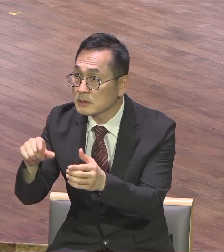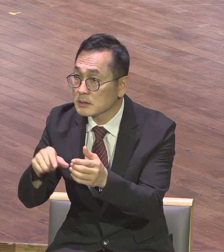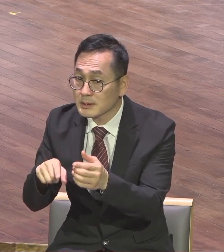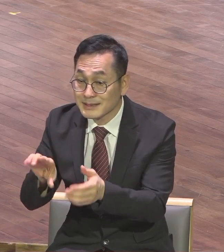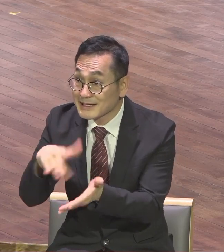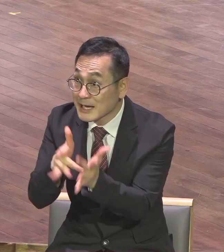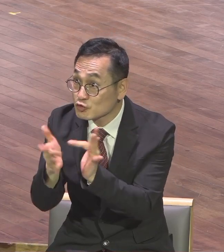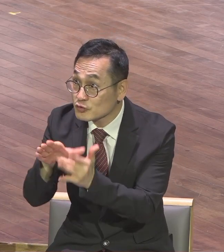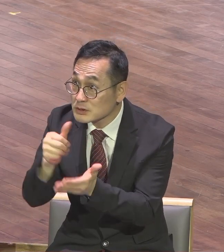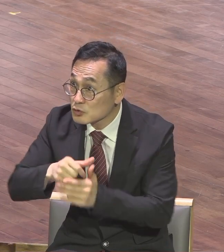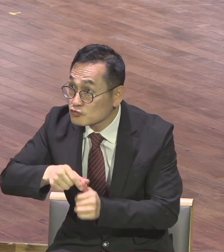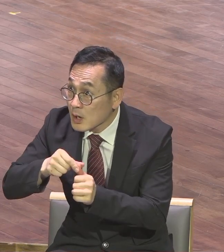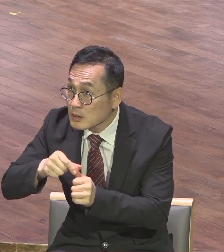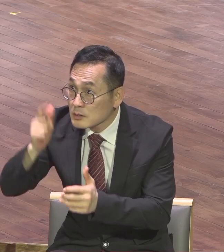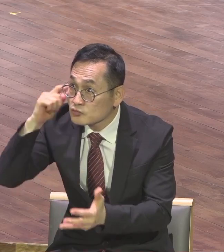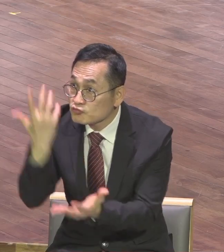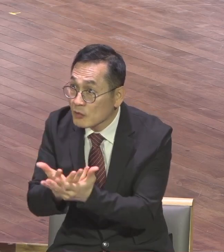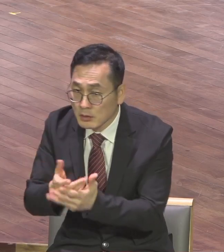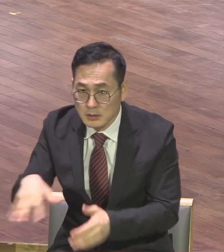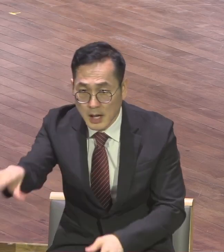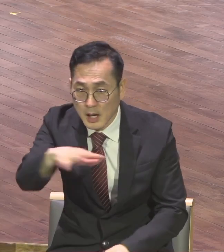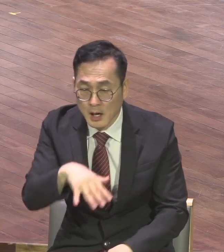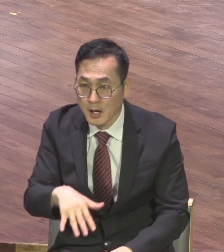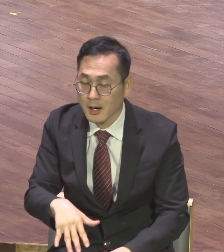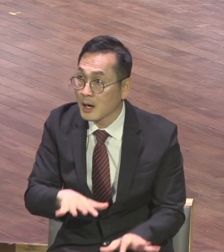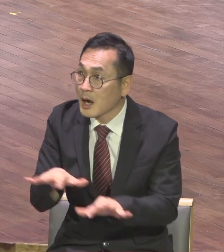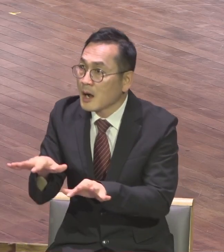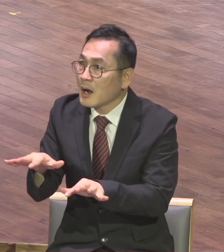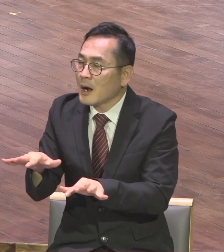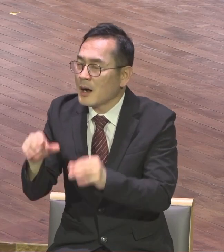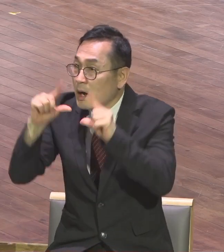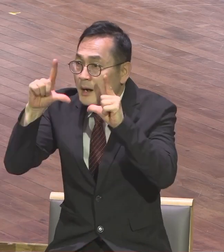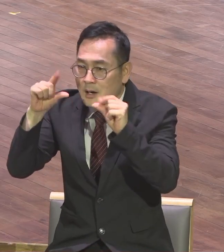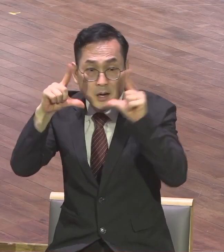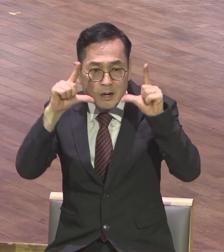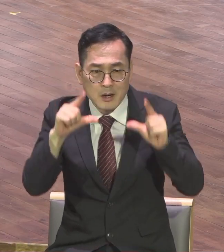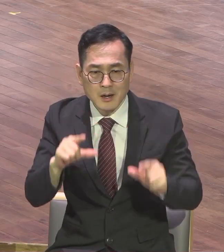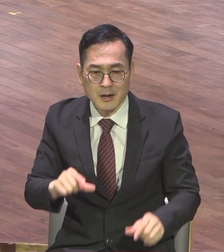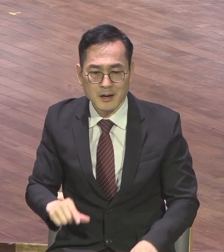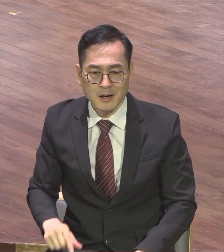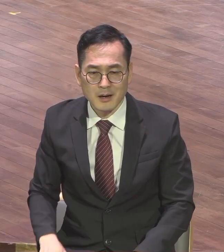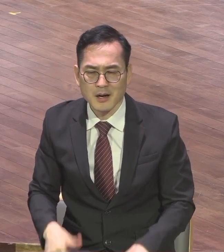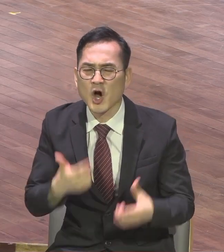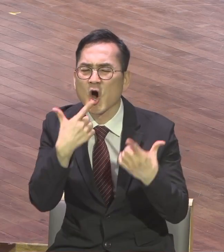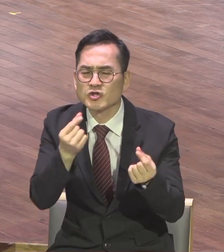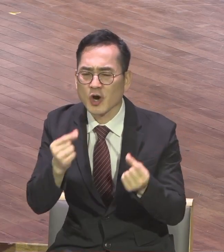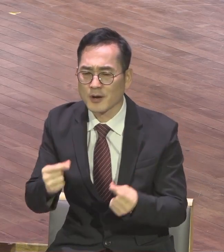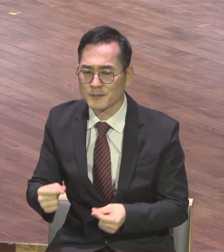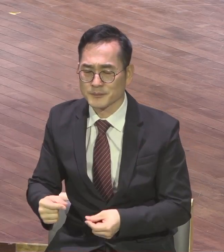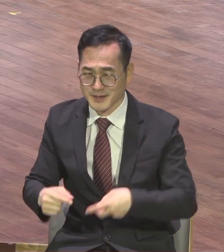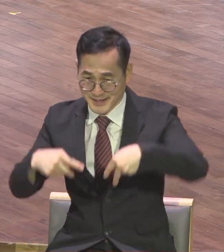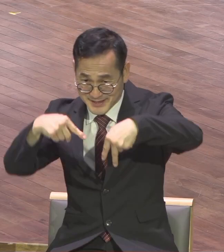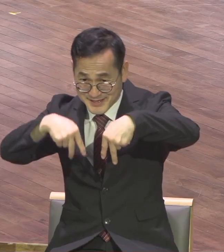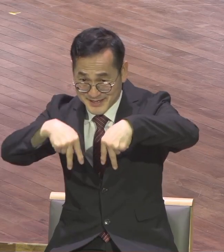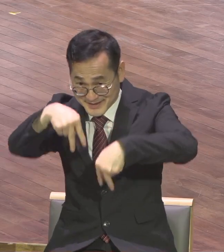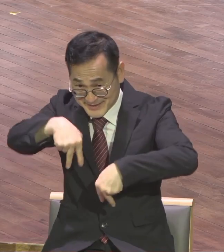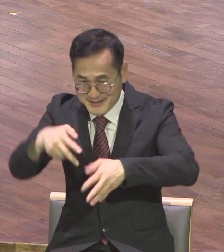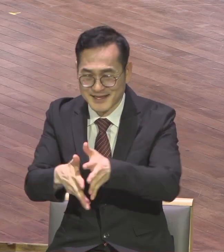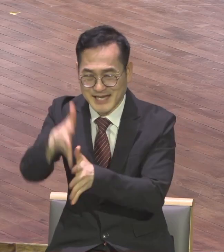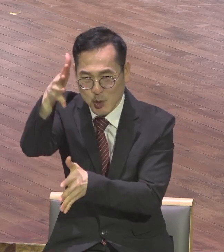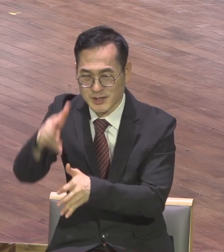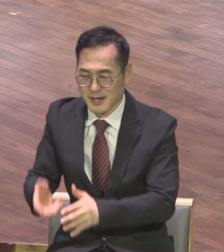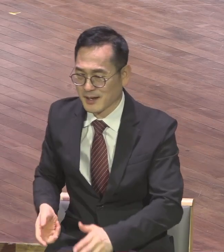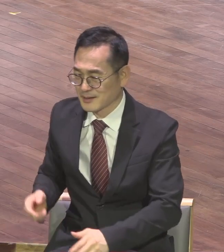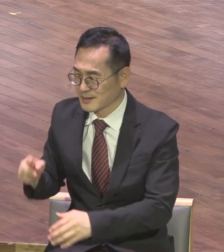영적 지각변동. 뒤 흔들어버렸어. 그냥 3주 동안에 대살로니카 전 지역을 그냥 흔들어버렸어. 천하를